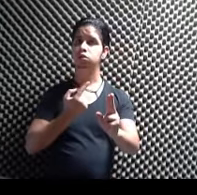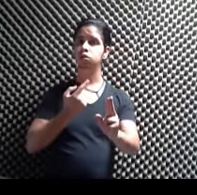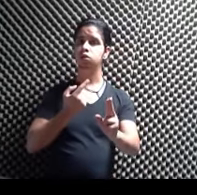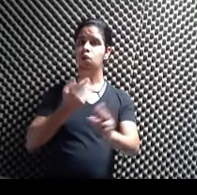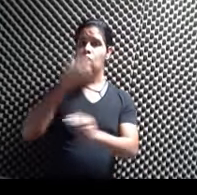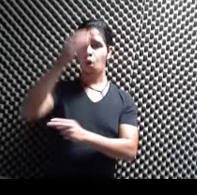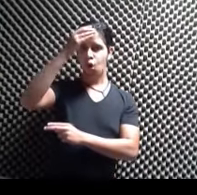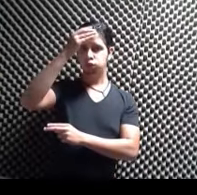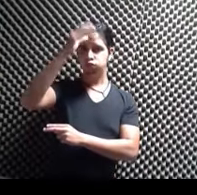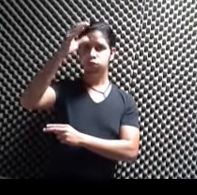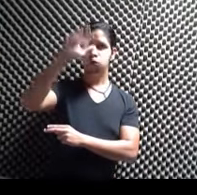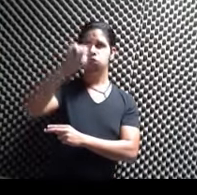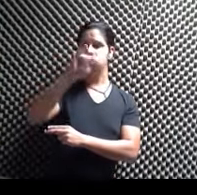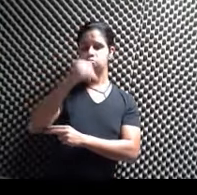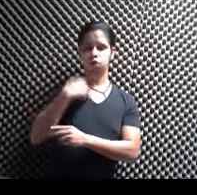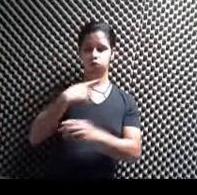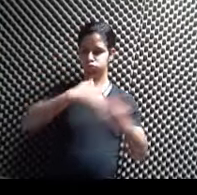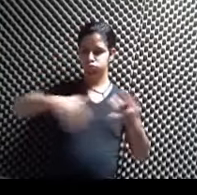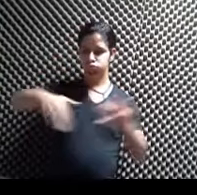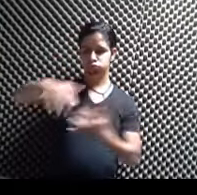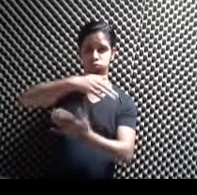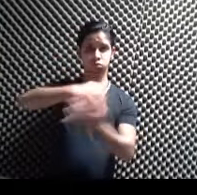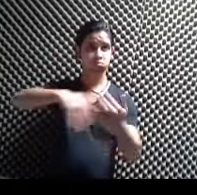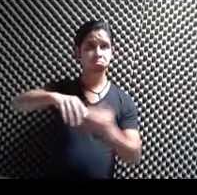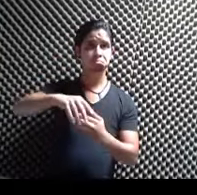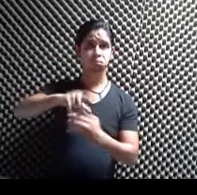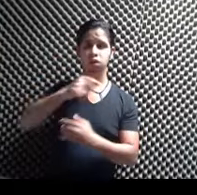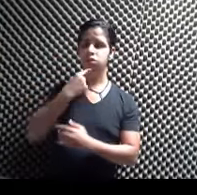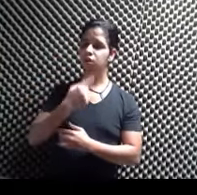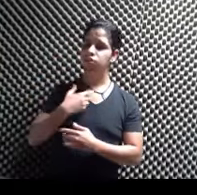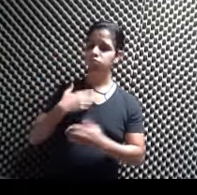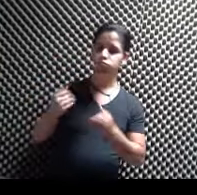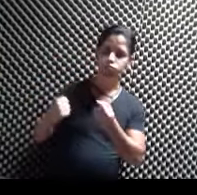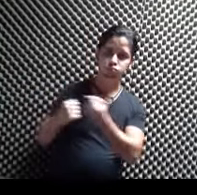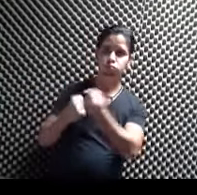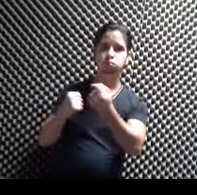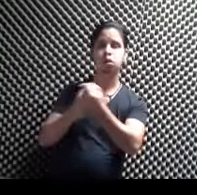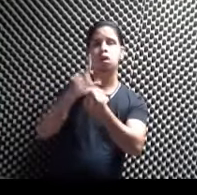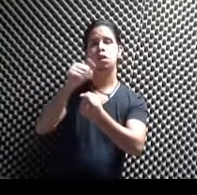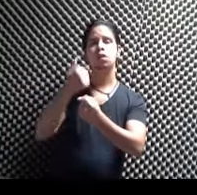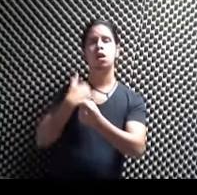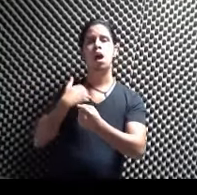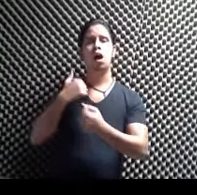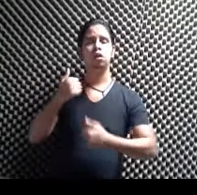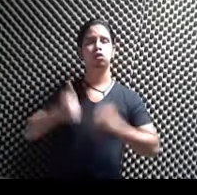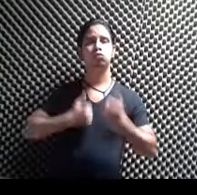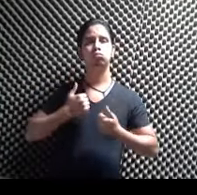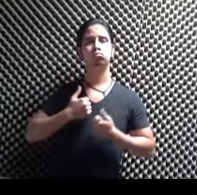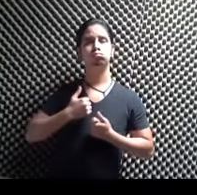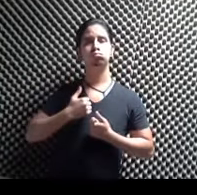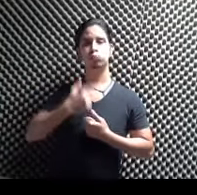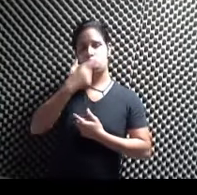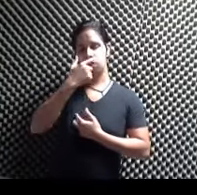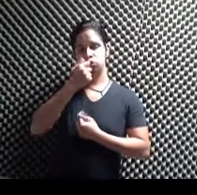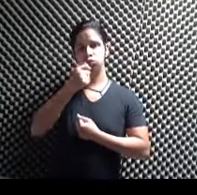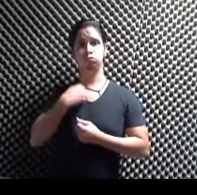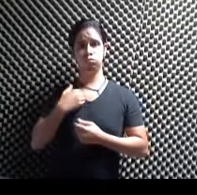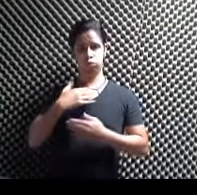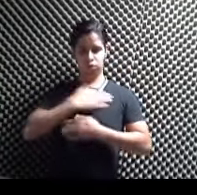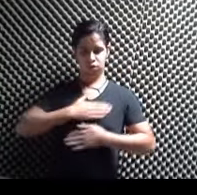su entorno, al tiempo que se promueve una actitud saludable sobre sí mismos, de conciencia ambiental y de